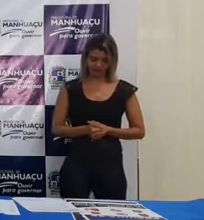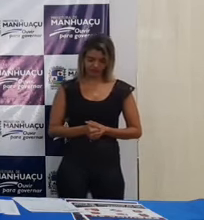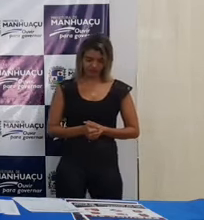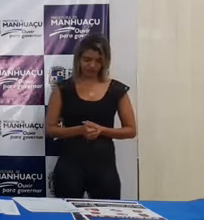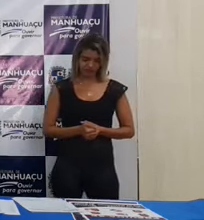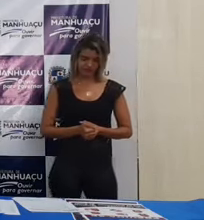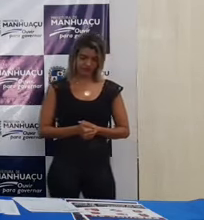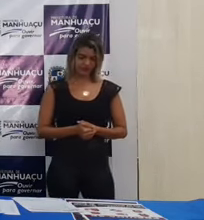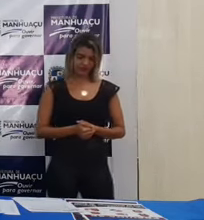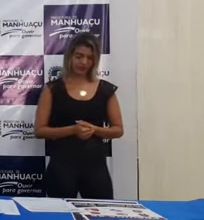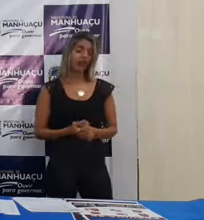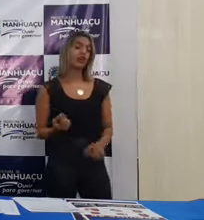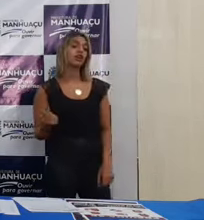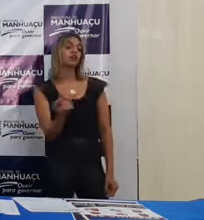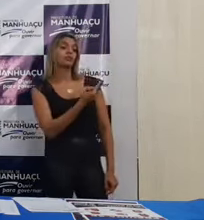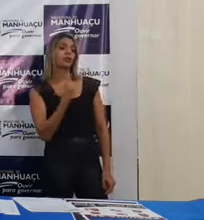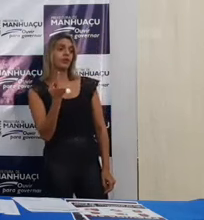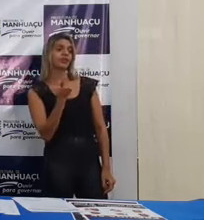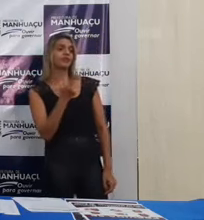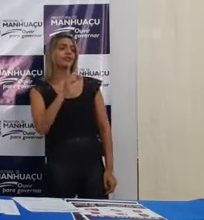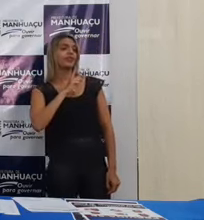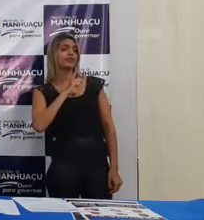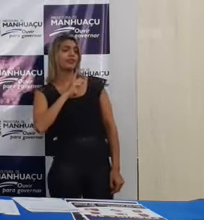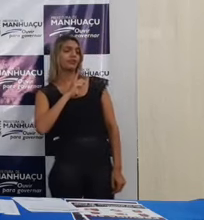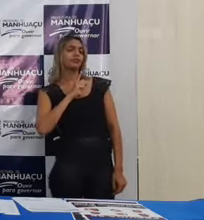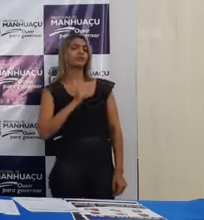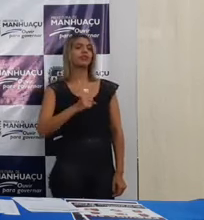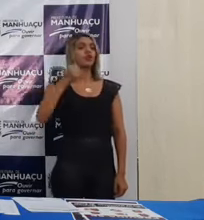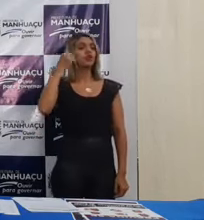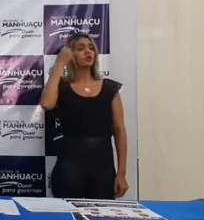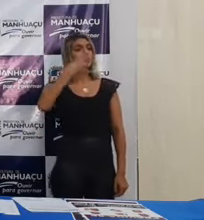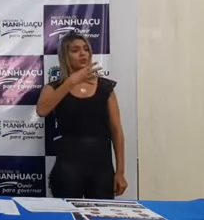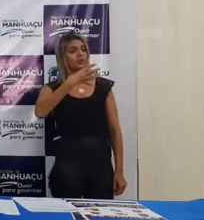tem 4. Nós temos 12 para